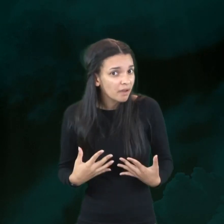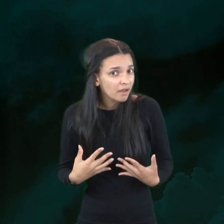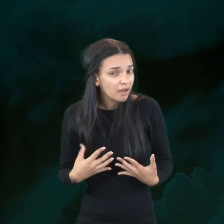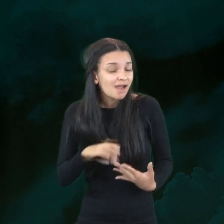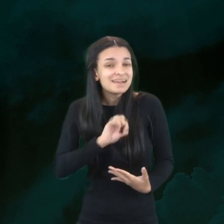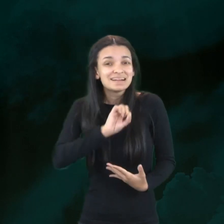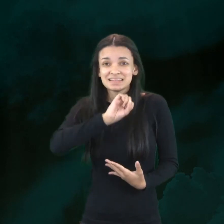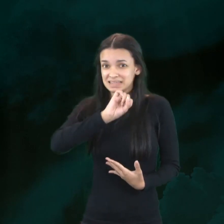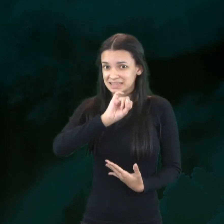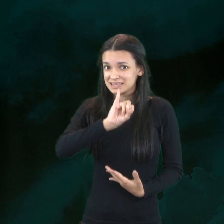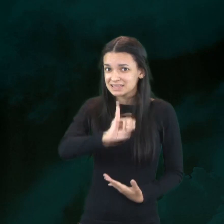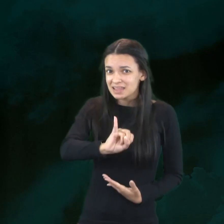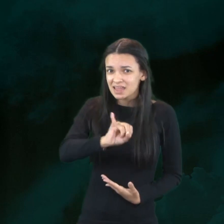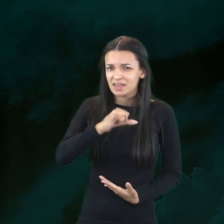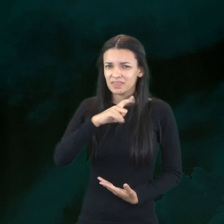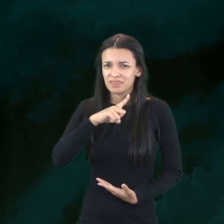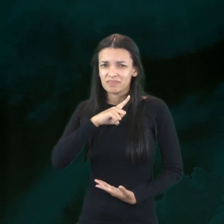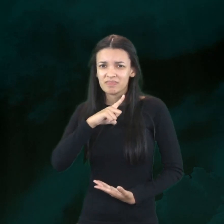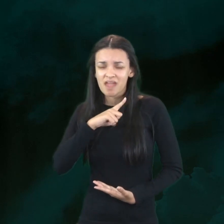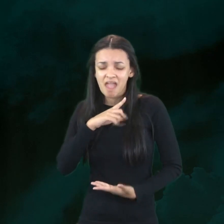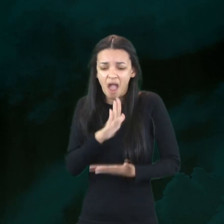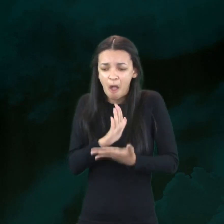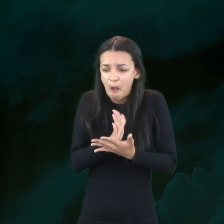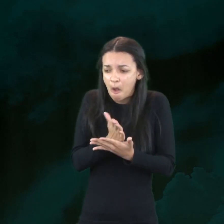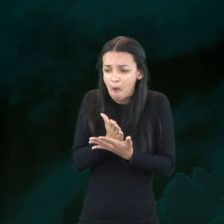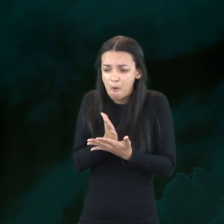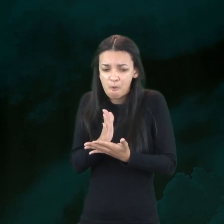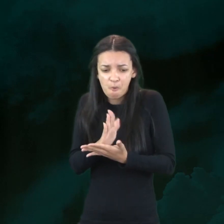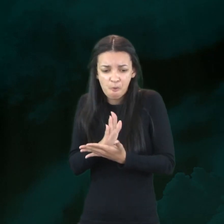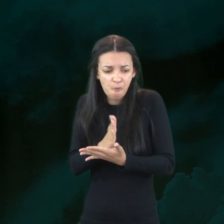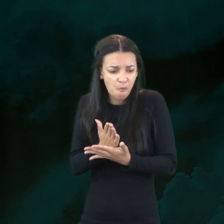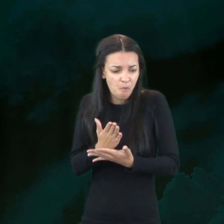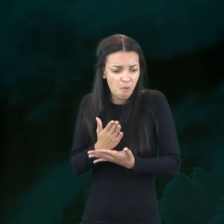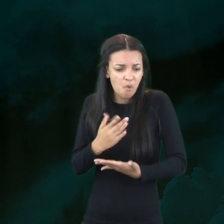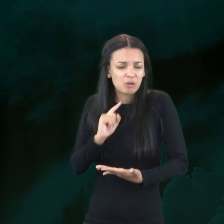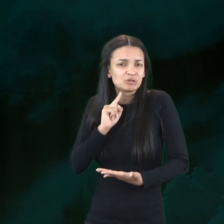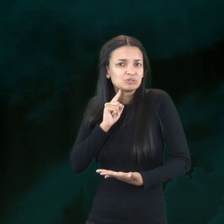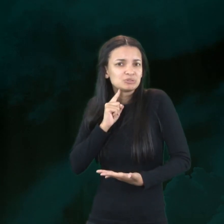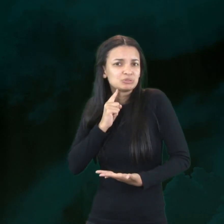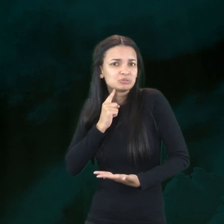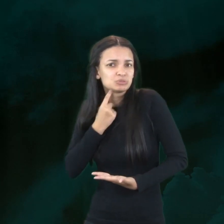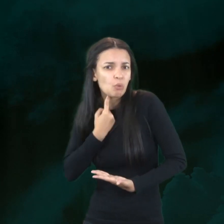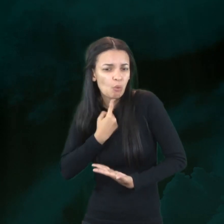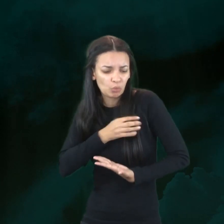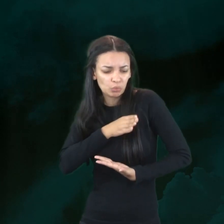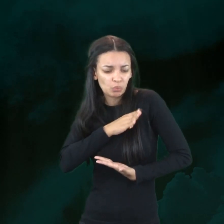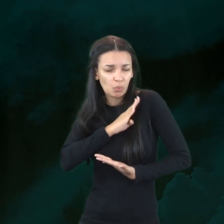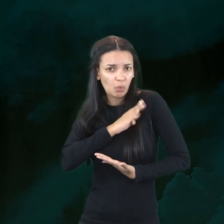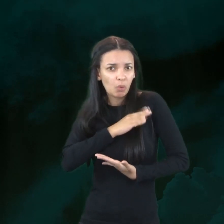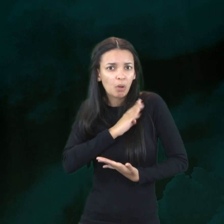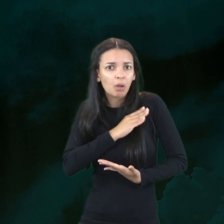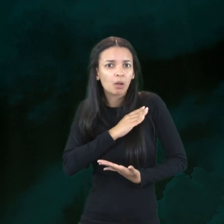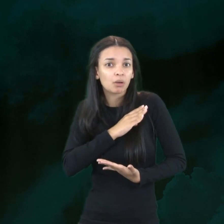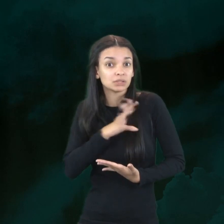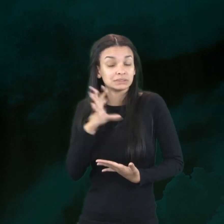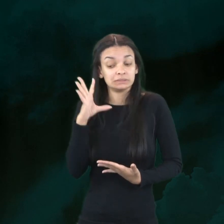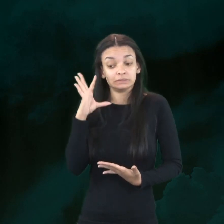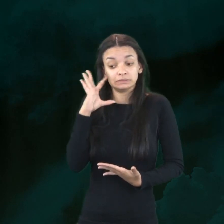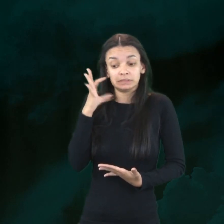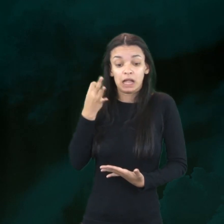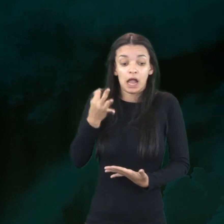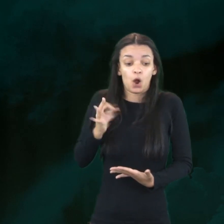tiver alguma impureza em motivação de coração, pode ser que você